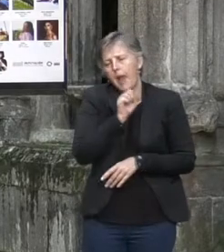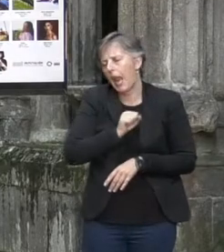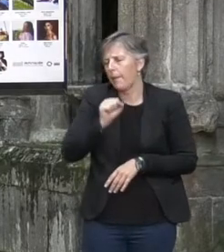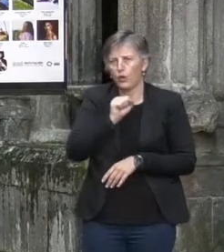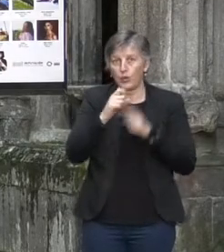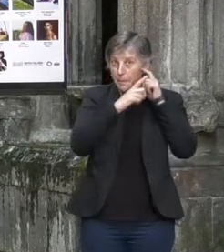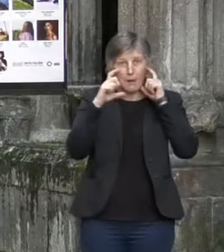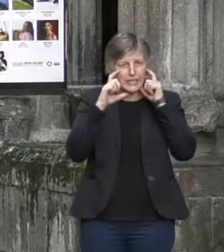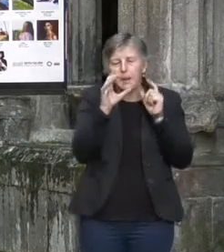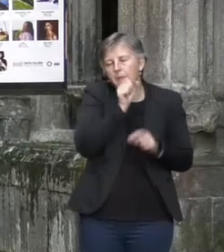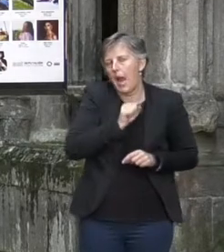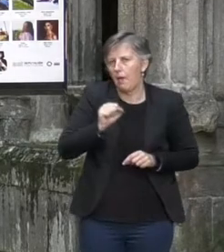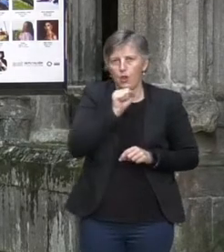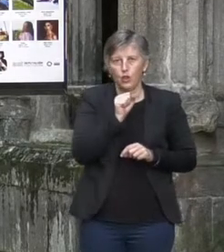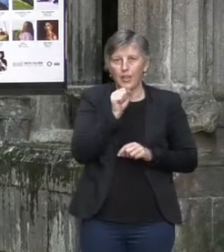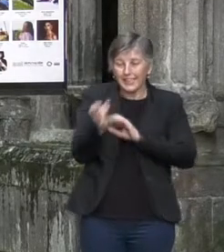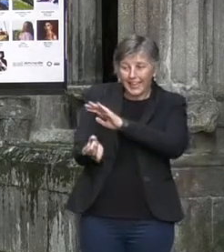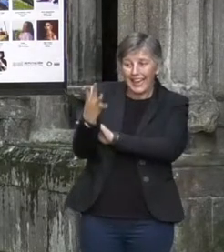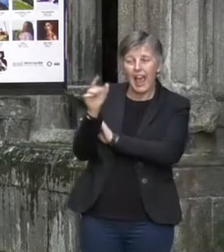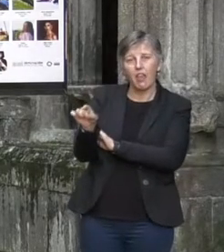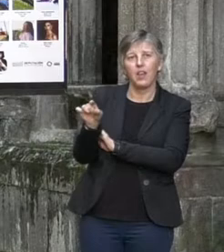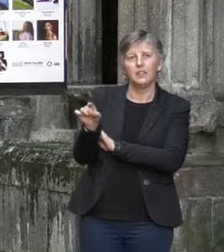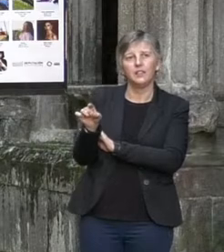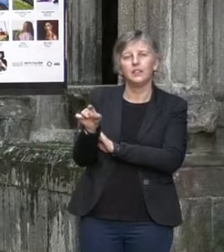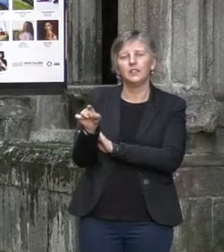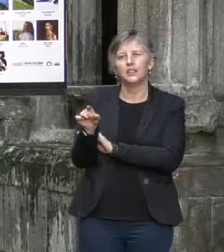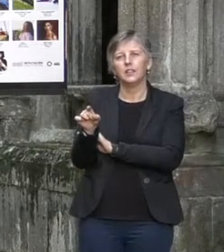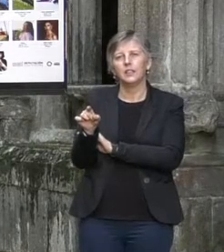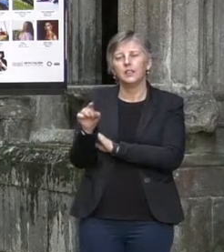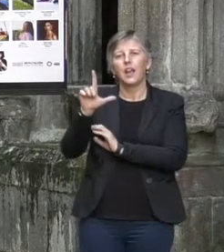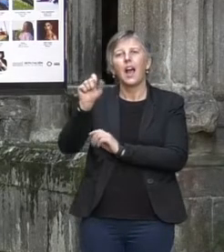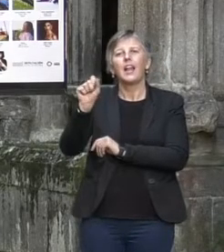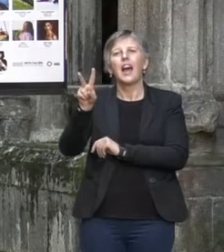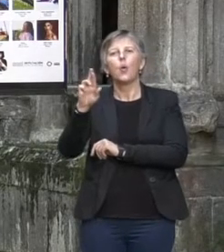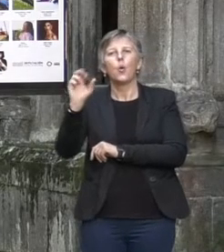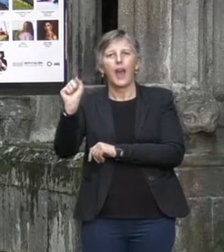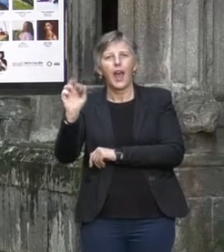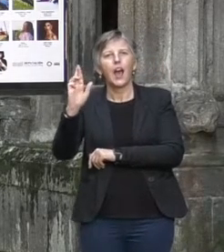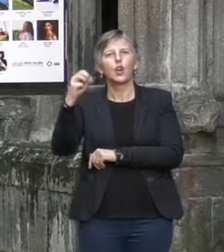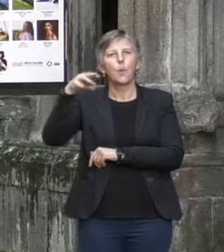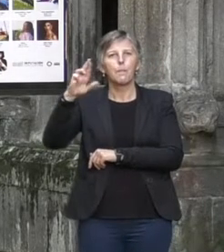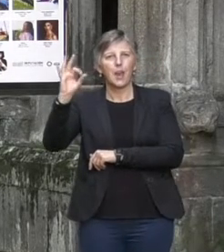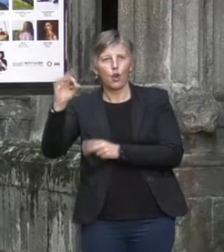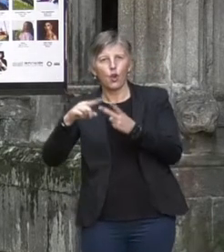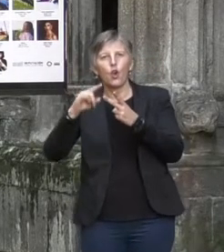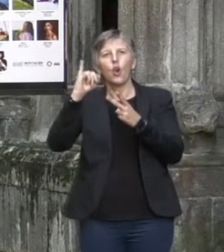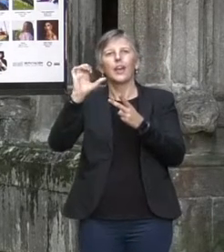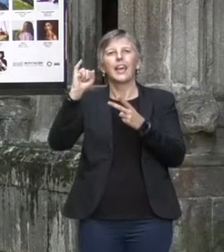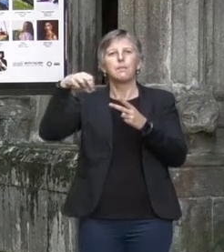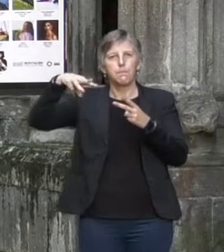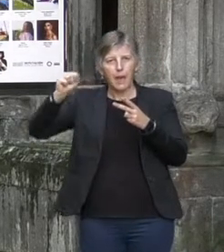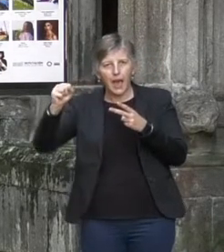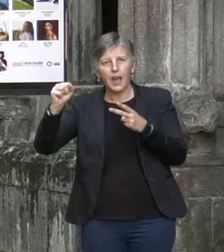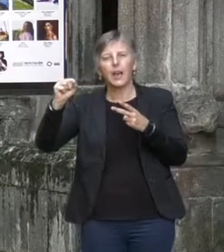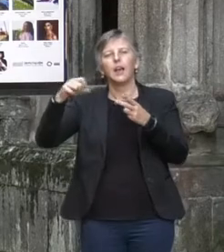son maravillosas as máscaras, que foron creadas por Laura Romero, por Gemma Marqués e por